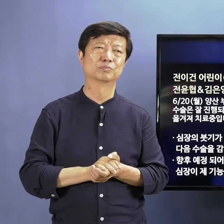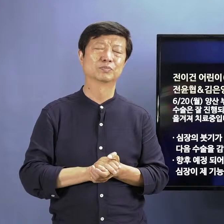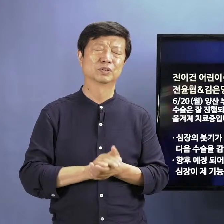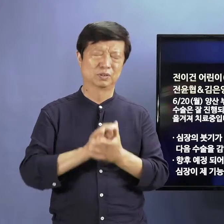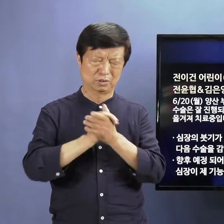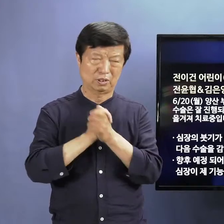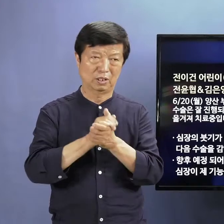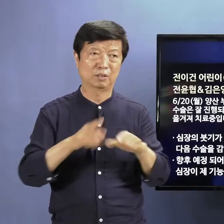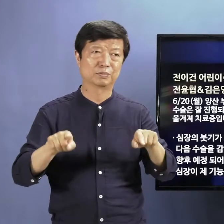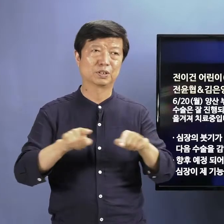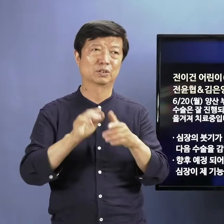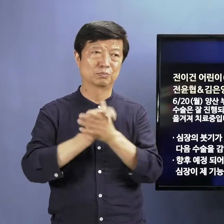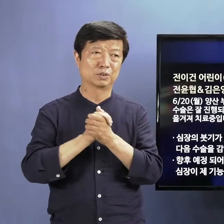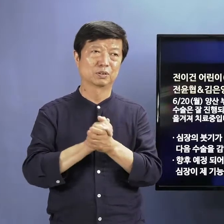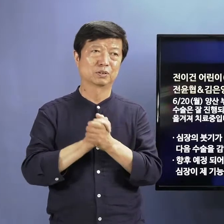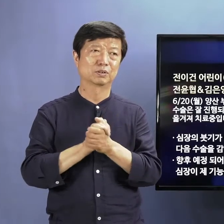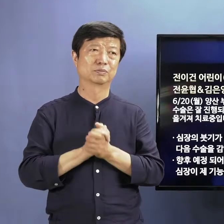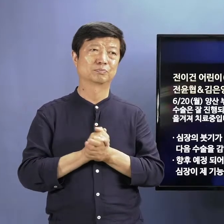해주시기 부탁드립니다.